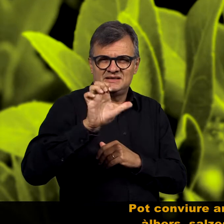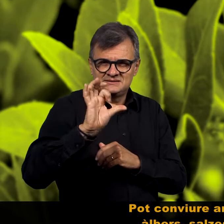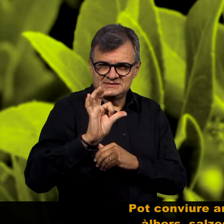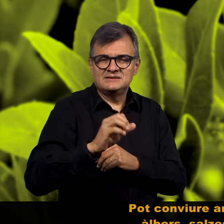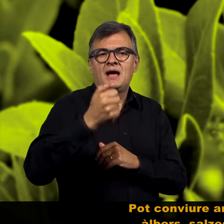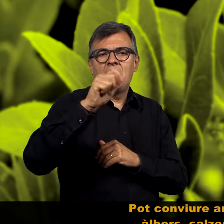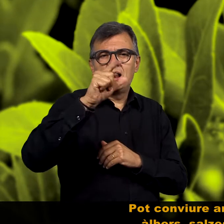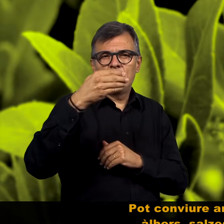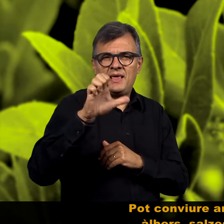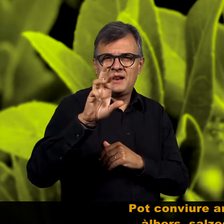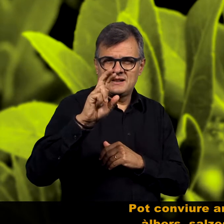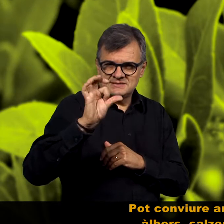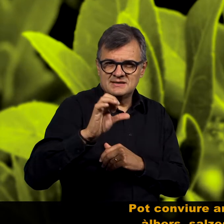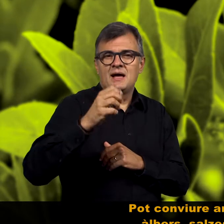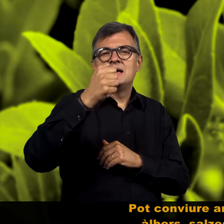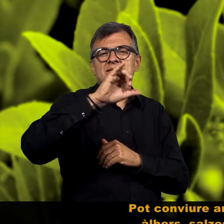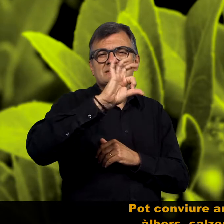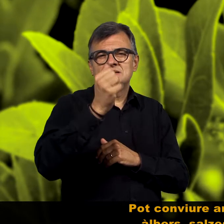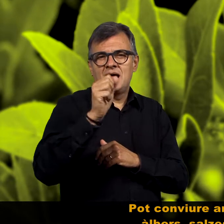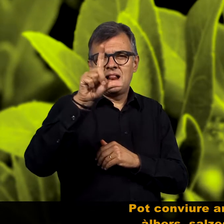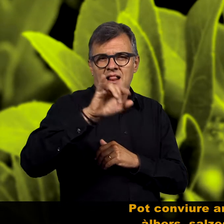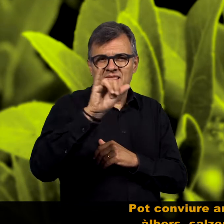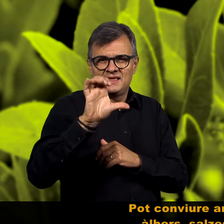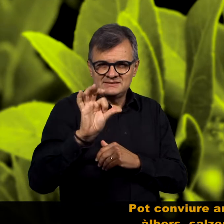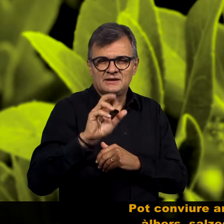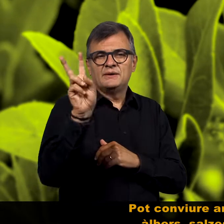Pot conviure amb freixes, àlbers, salzes i verns.